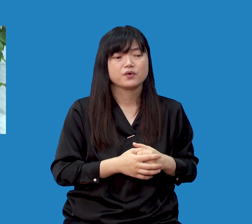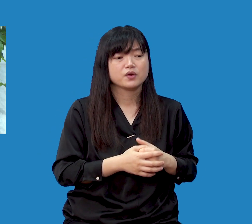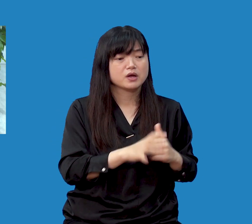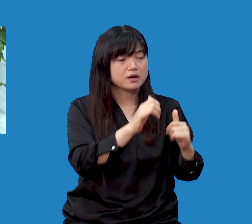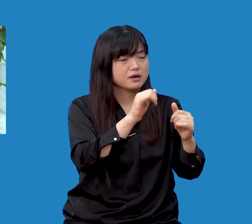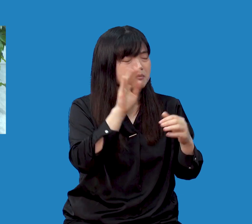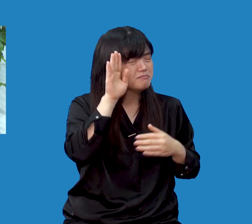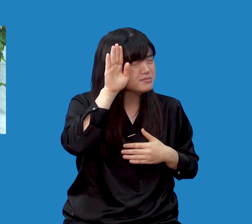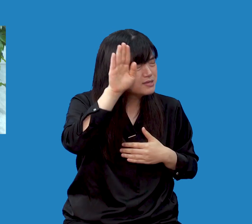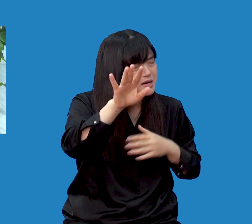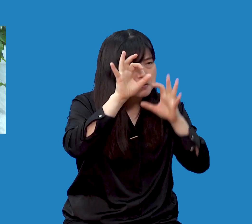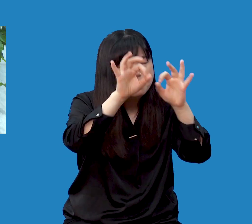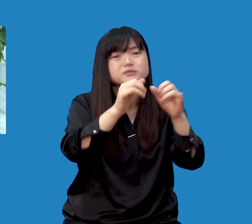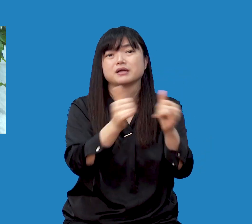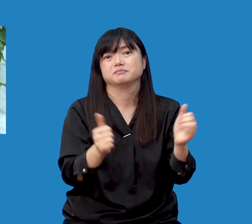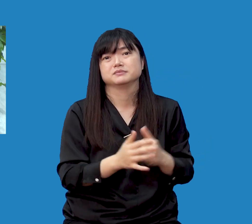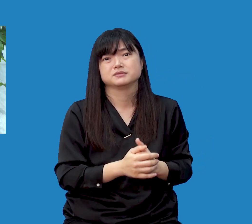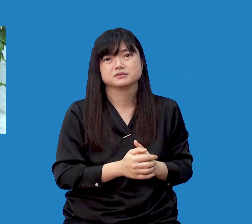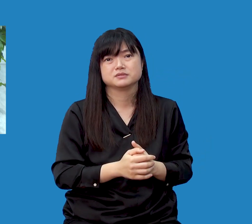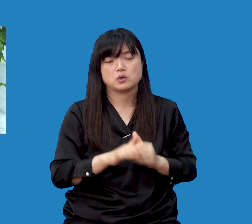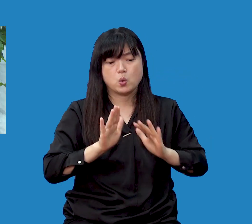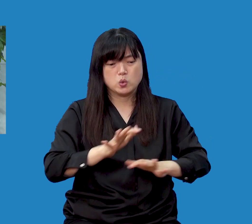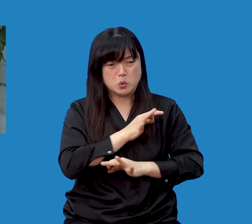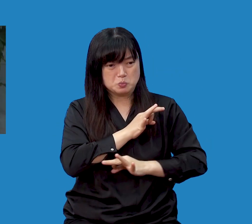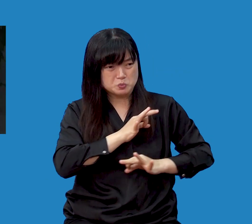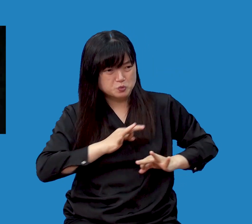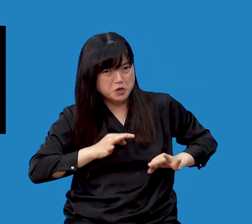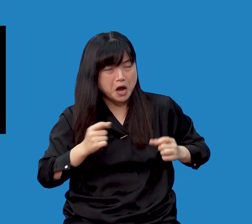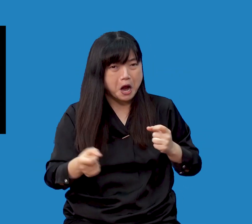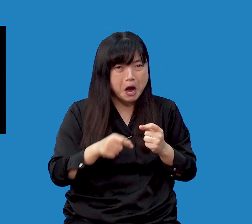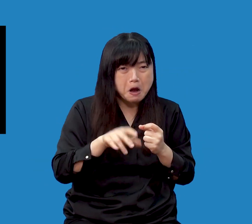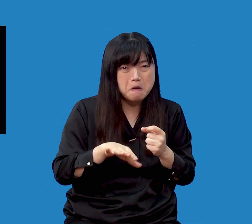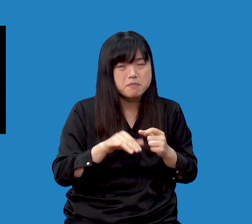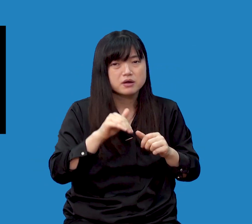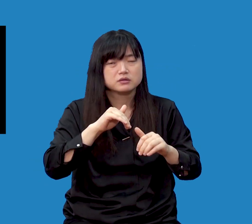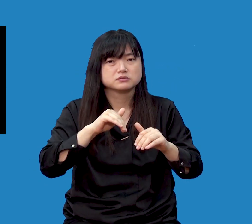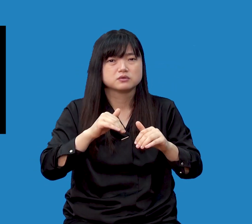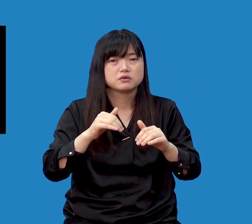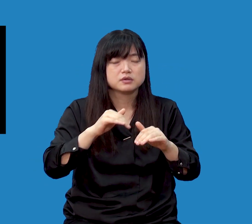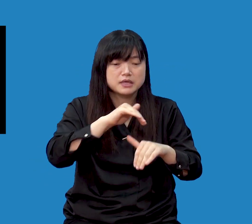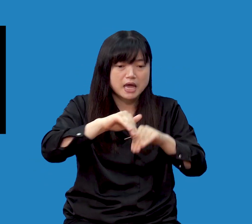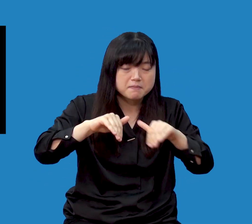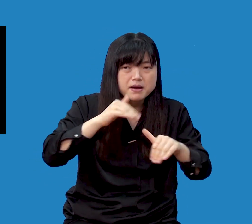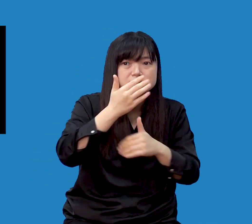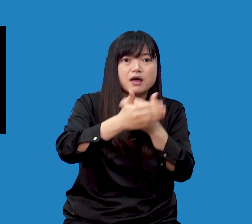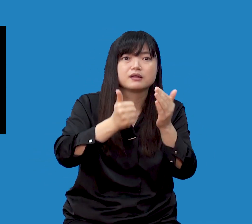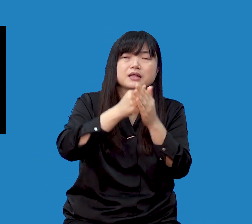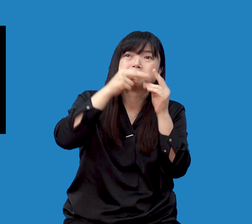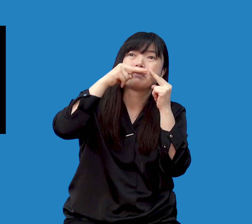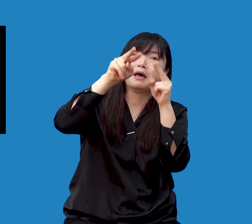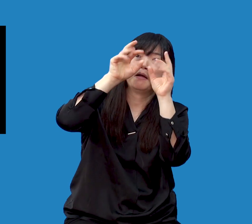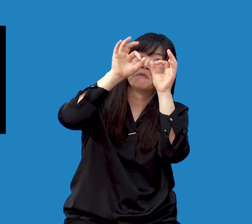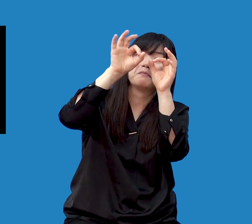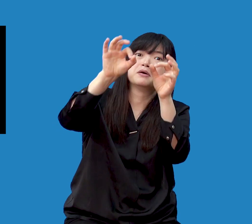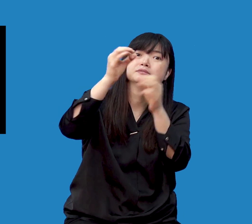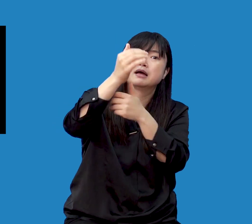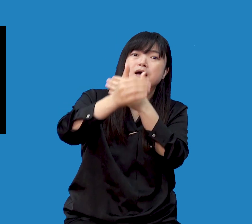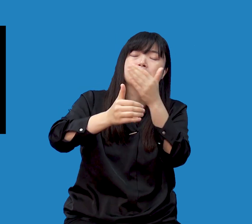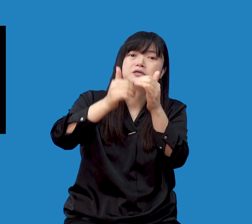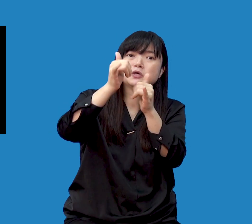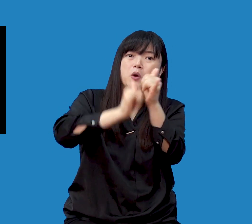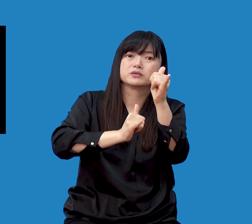보는 사람이에요. 오늘의 불의한 역사 속에 개입하시는 하나님을 응시하면서